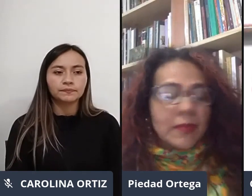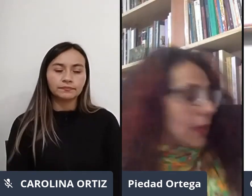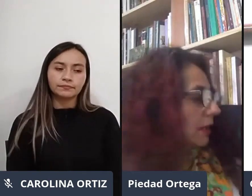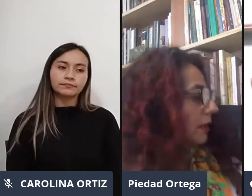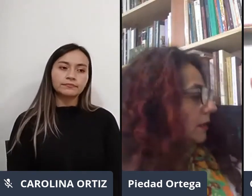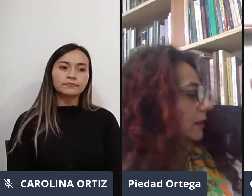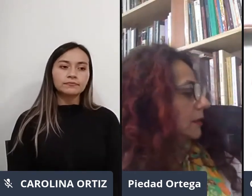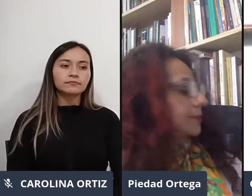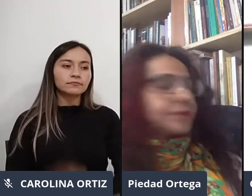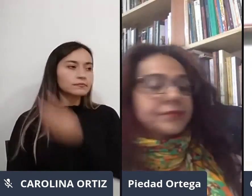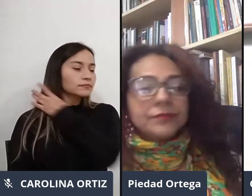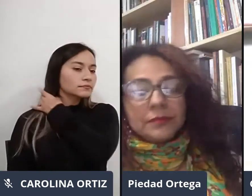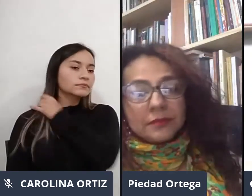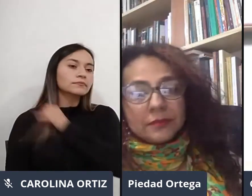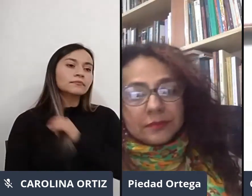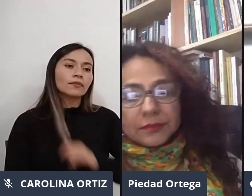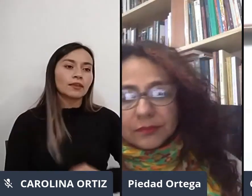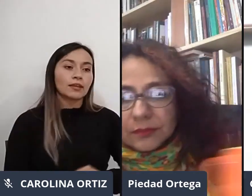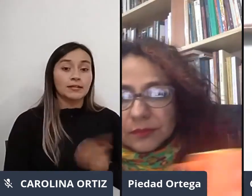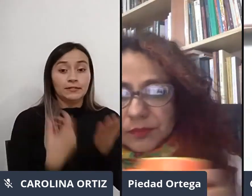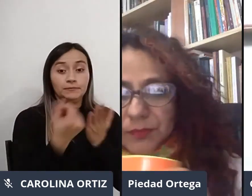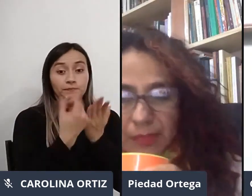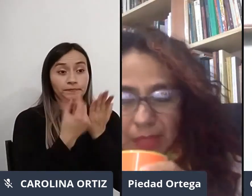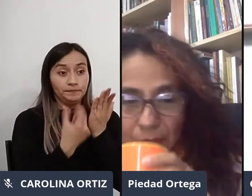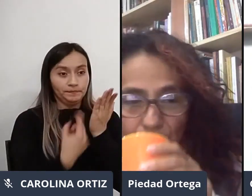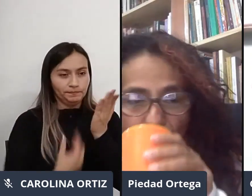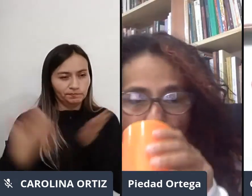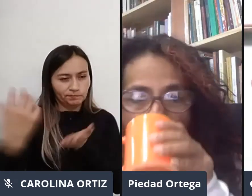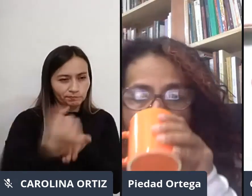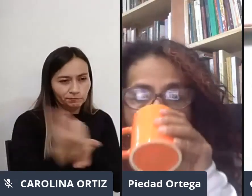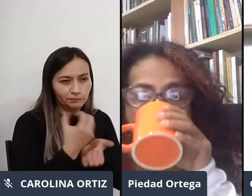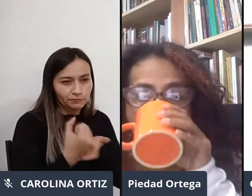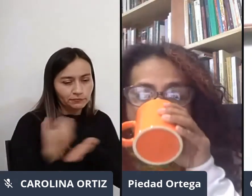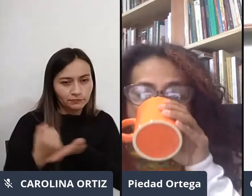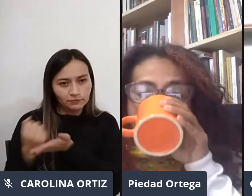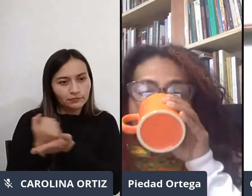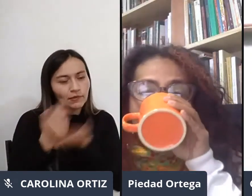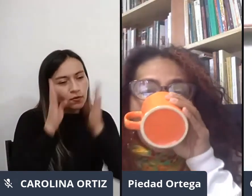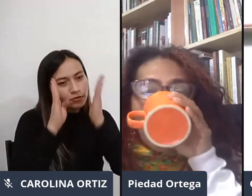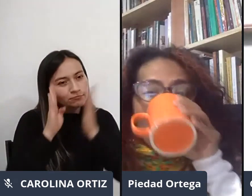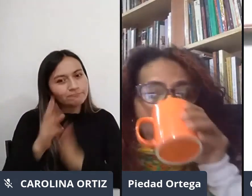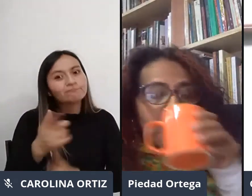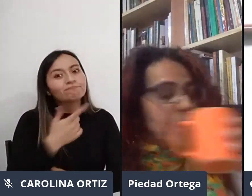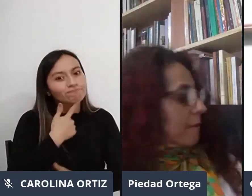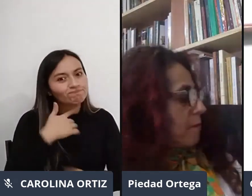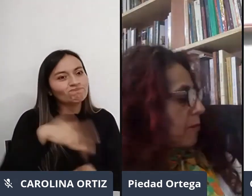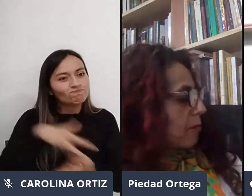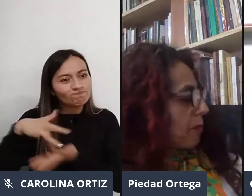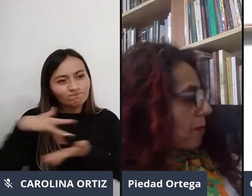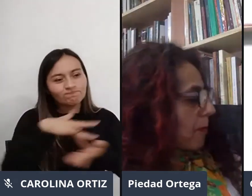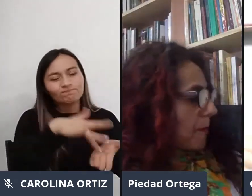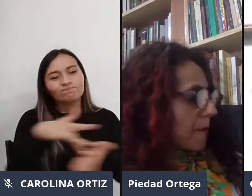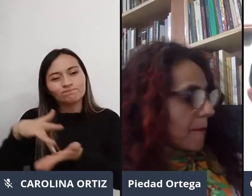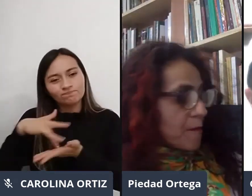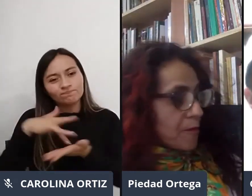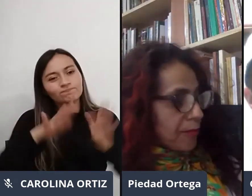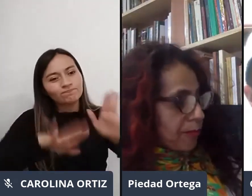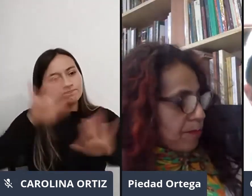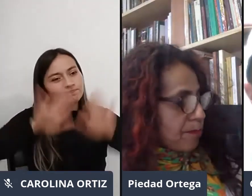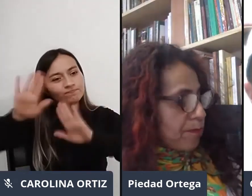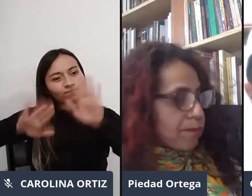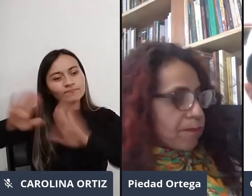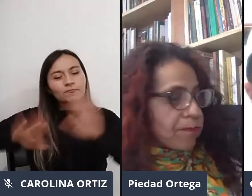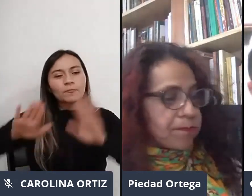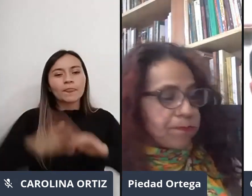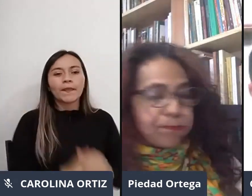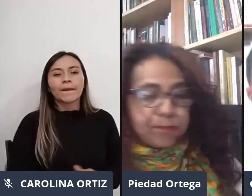Bueno, vamos recogiendo sus preguntas, estamos muy concentrados, me gusta que participen de esa manera. Hablando de eso,